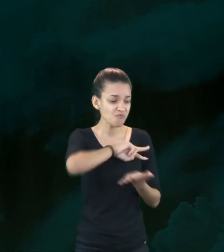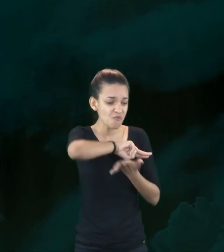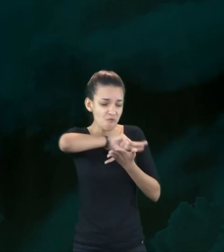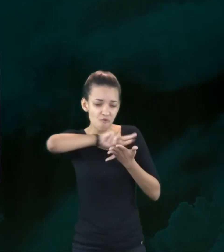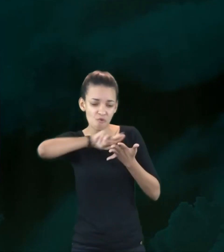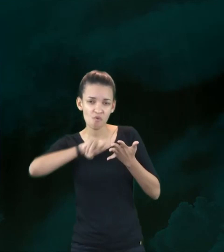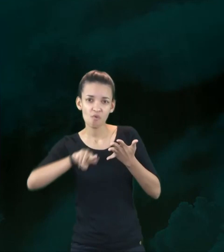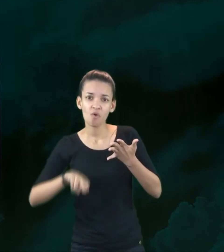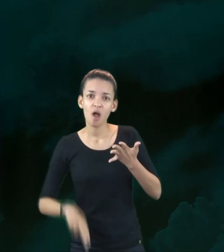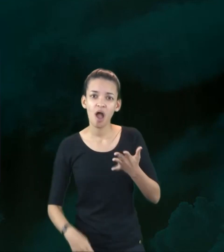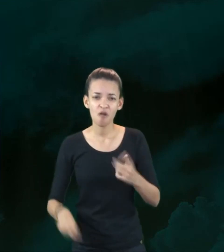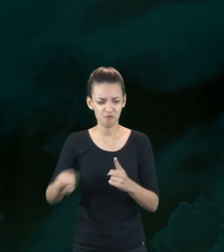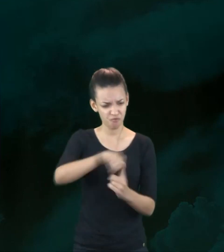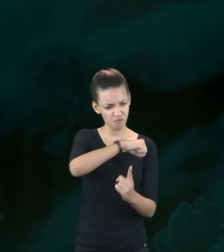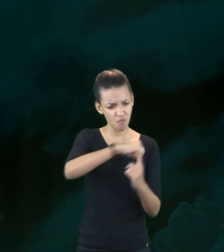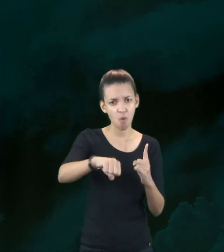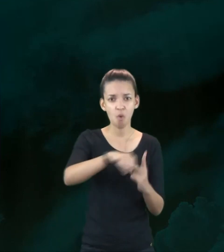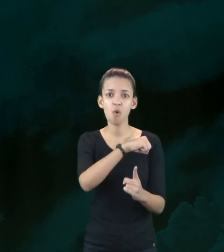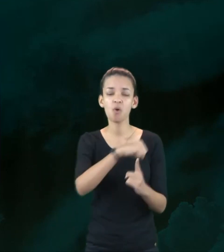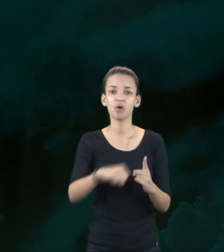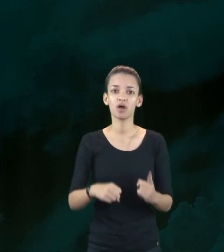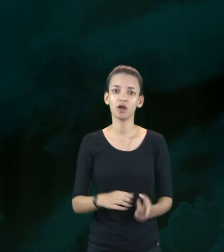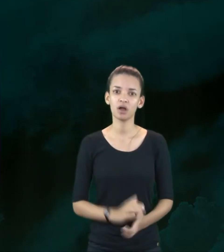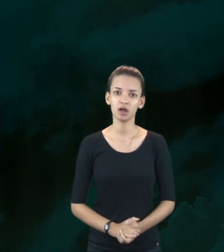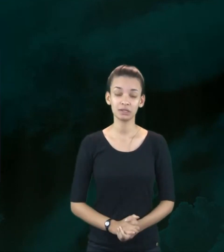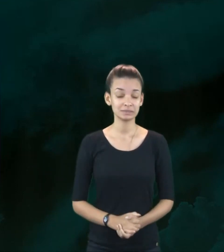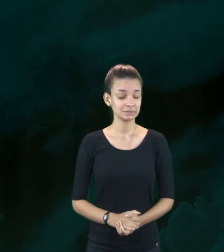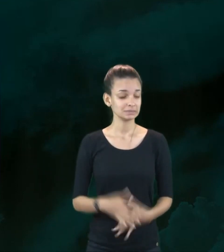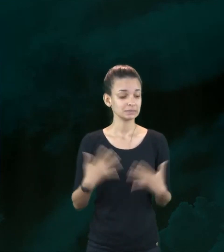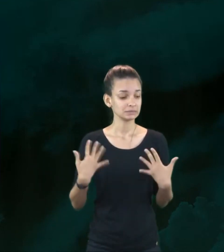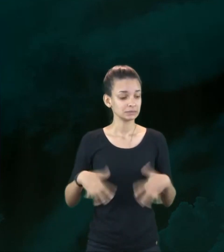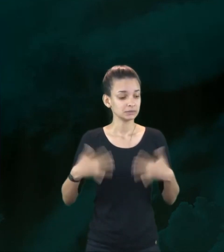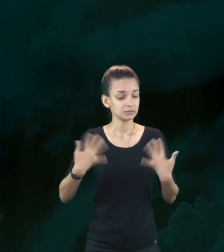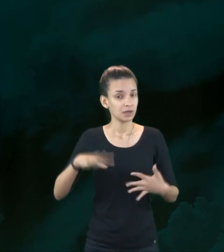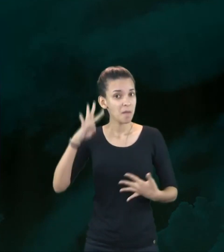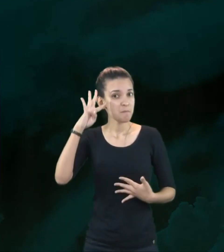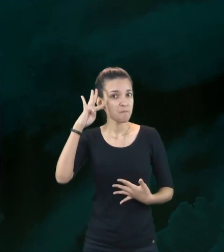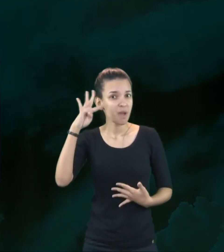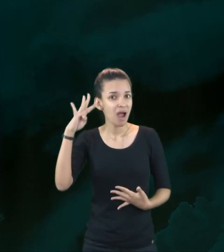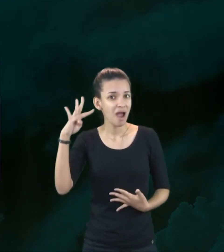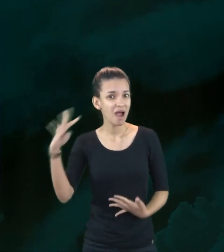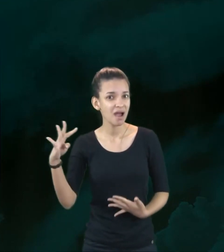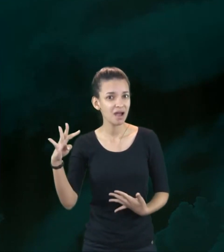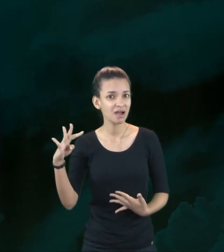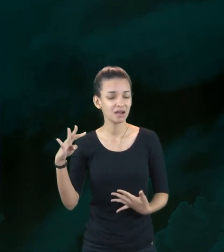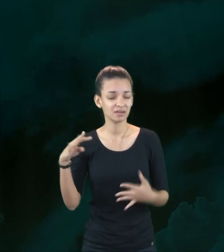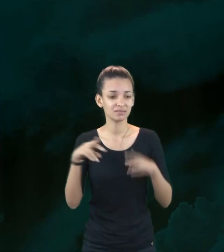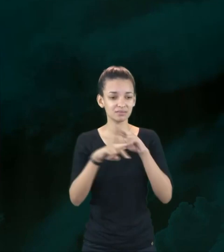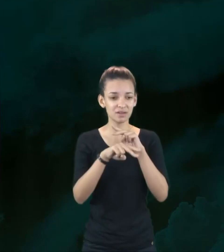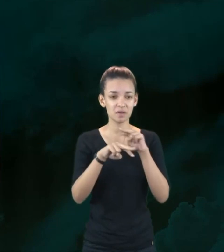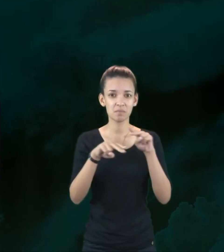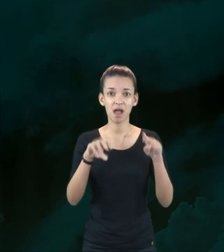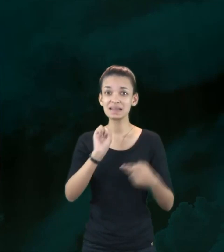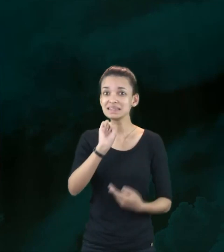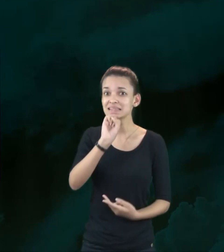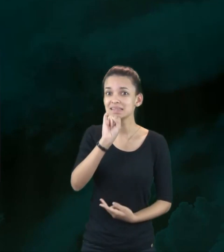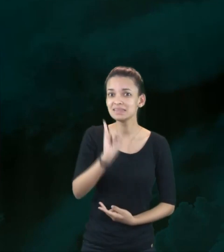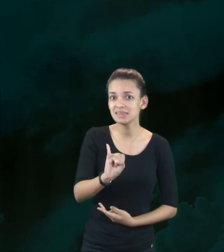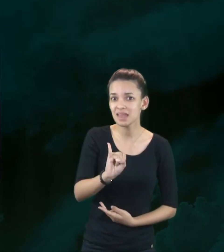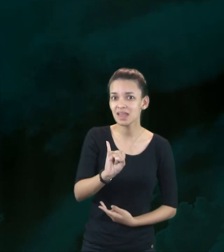toda acontecendo. Imagine vocês, queridos irmãos, se isso tivesse